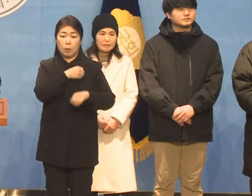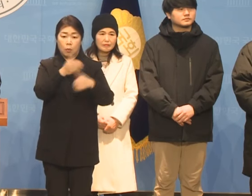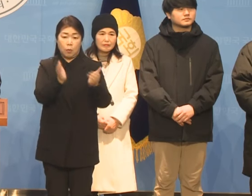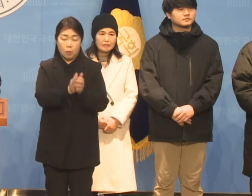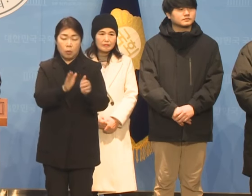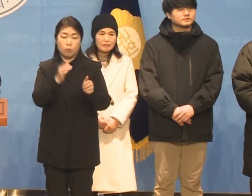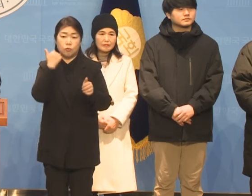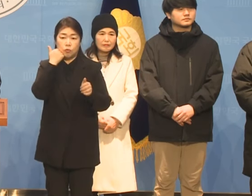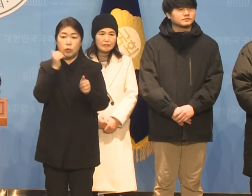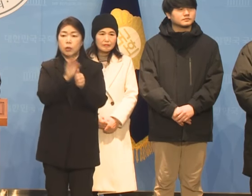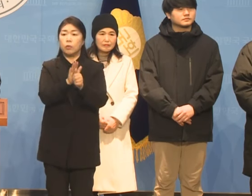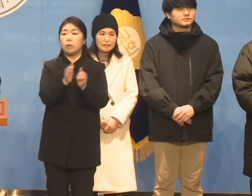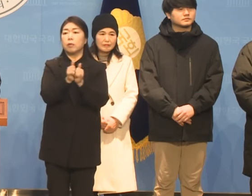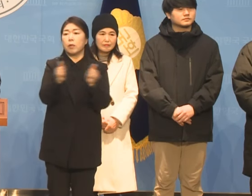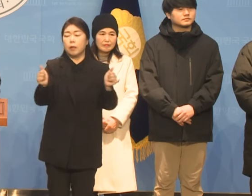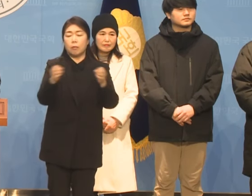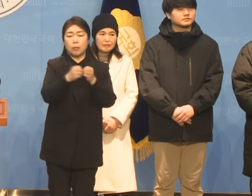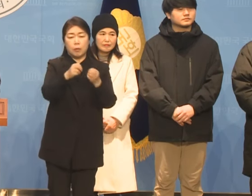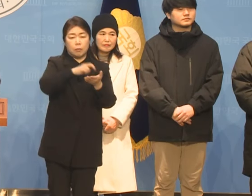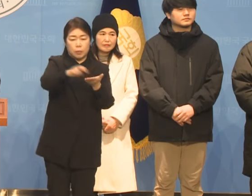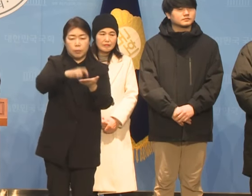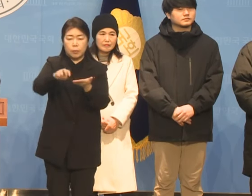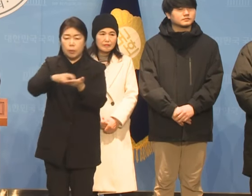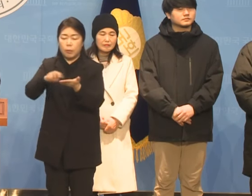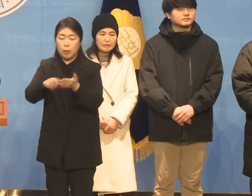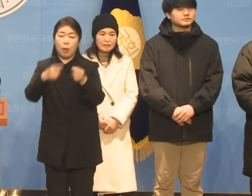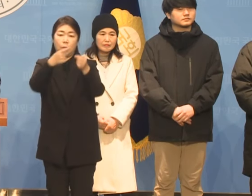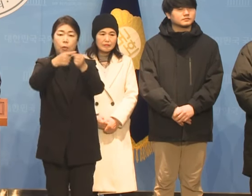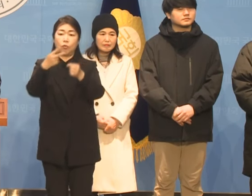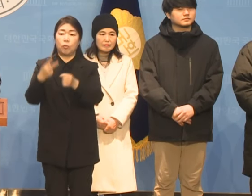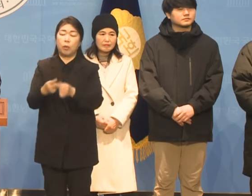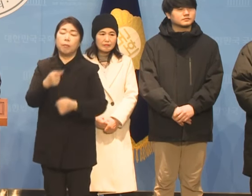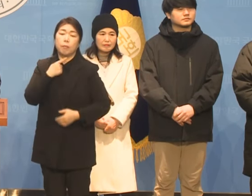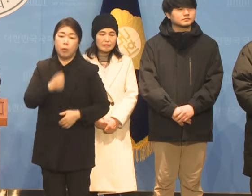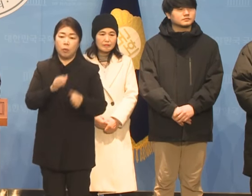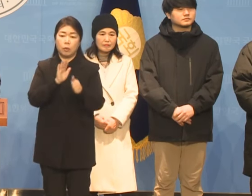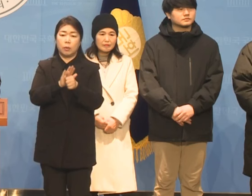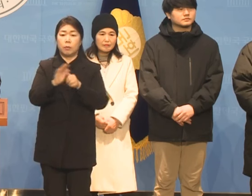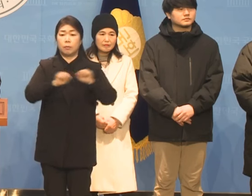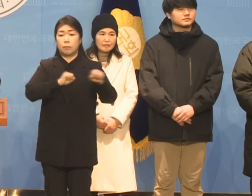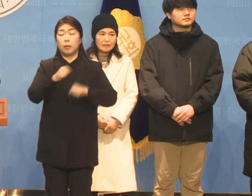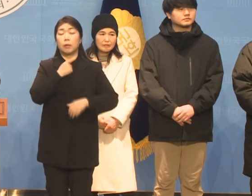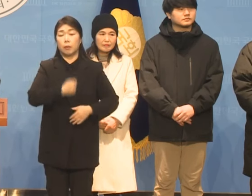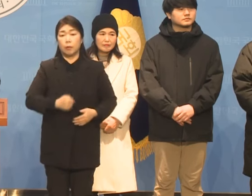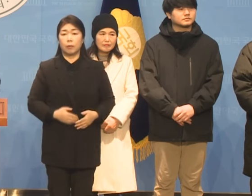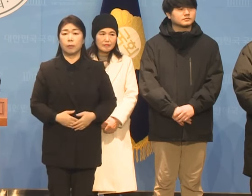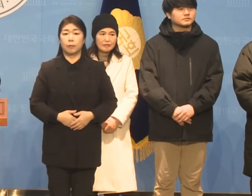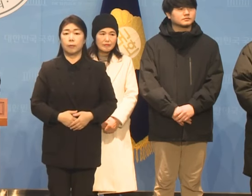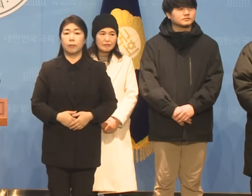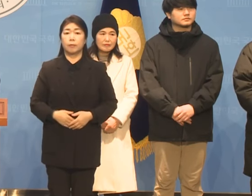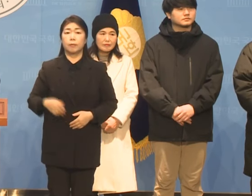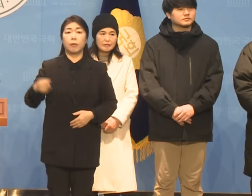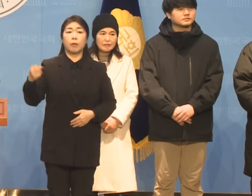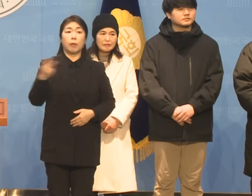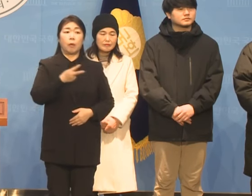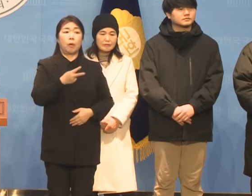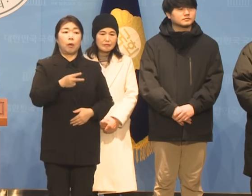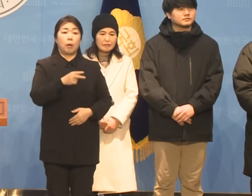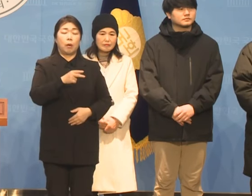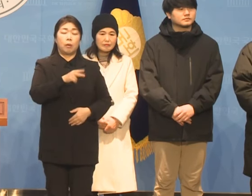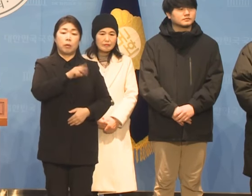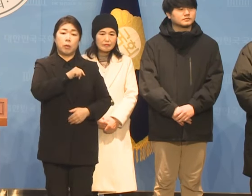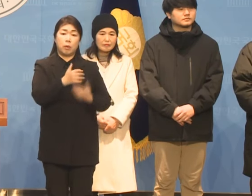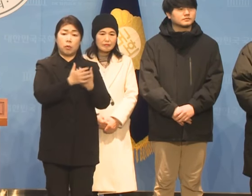지원하는 문자까지 대량 문자까지 두 차례 냈습니다. 그리고 마지막 의원총회